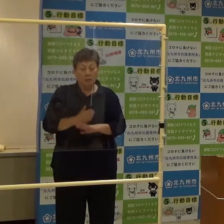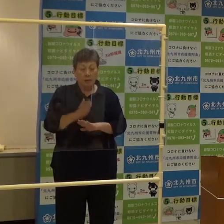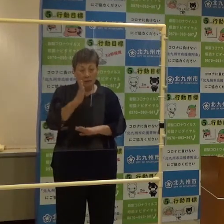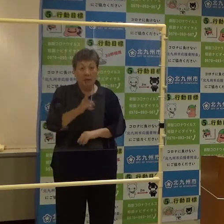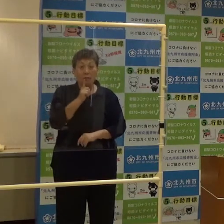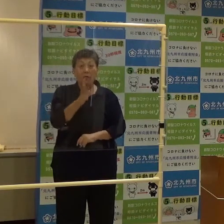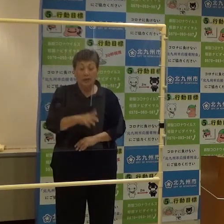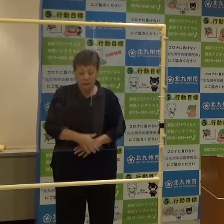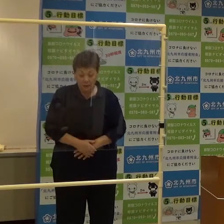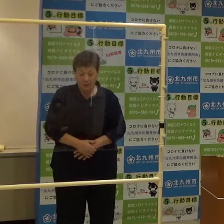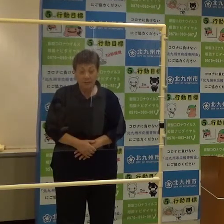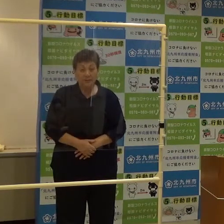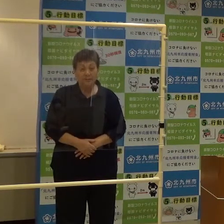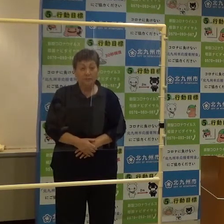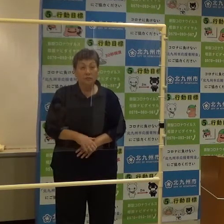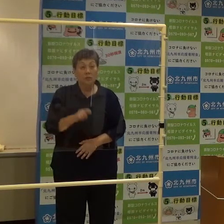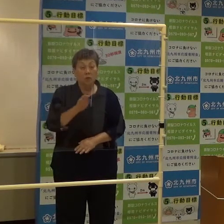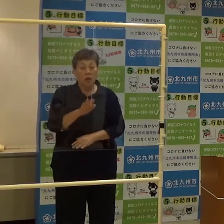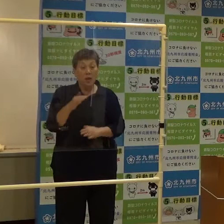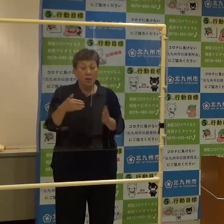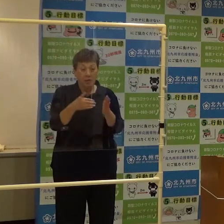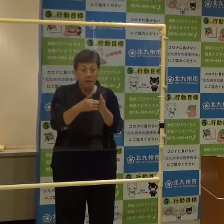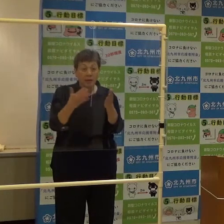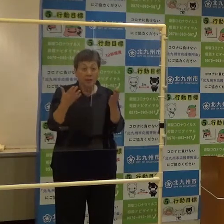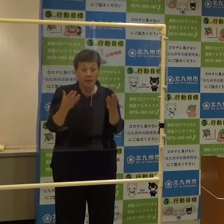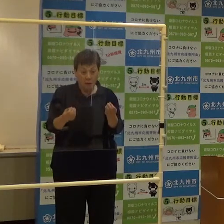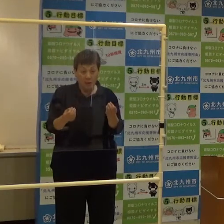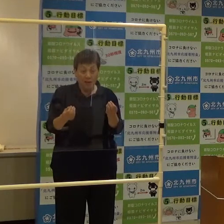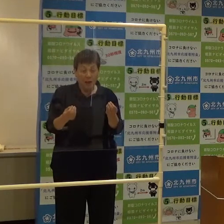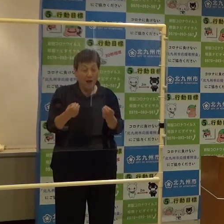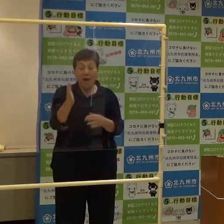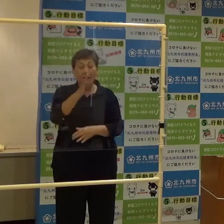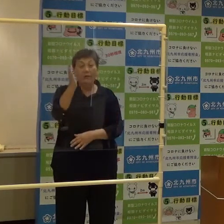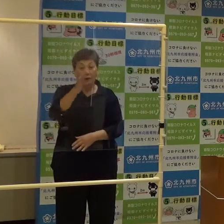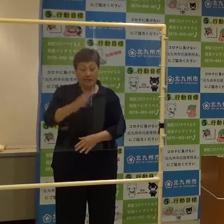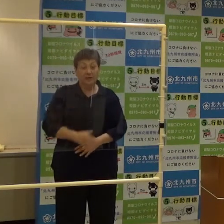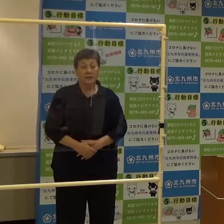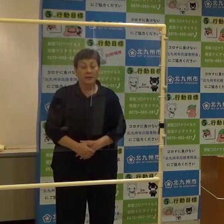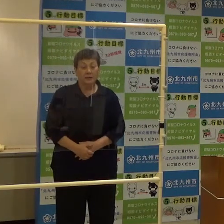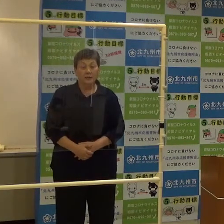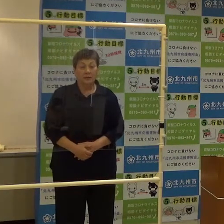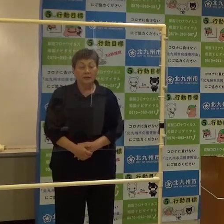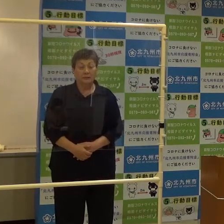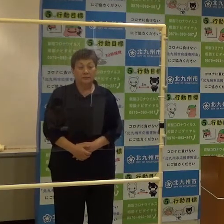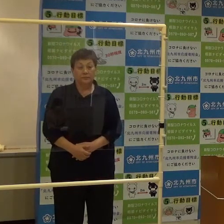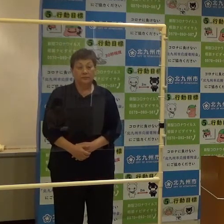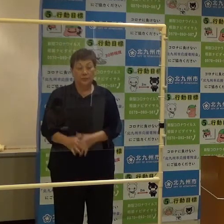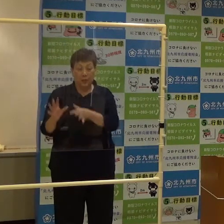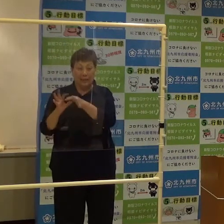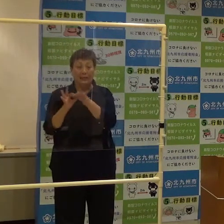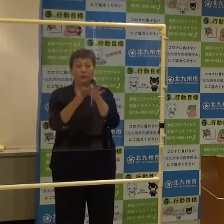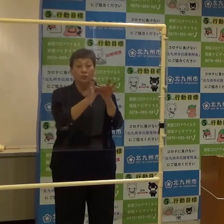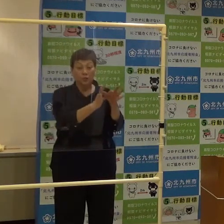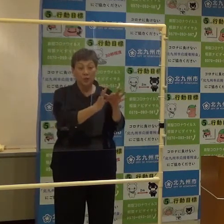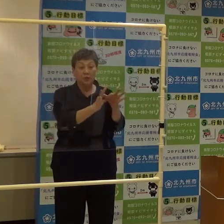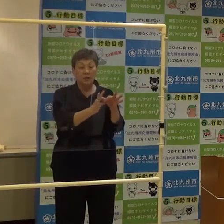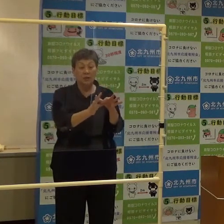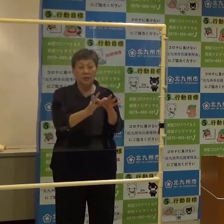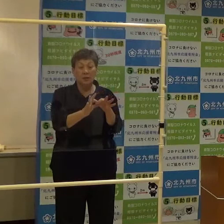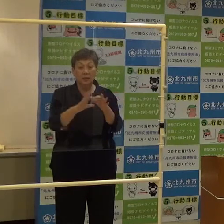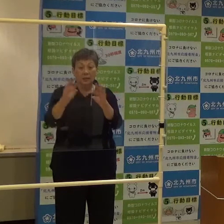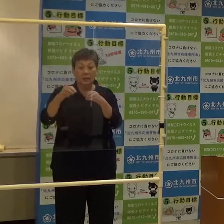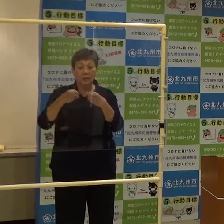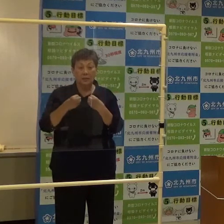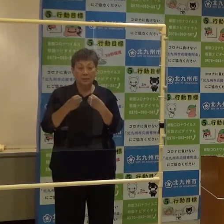いと思います。ただこれで、コロナウイルスがなくなったわけではありませんので、引き続き感染